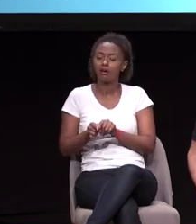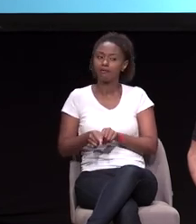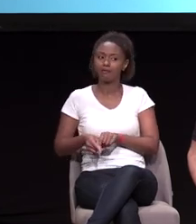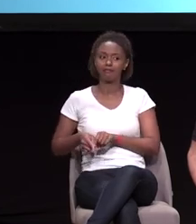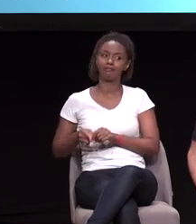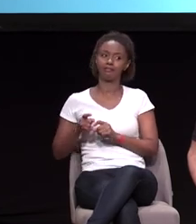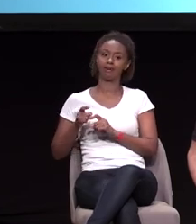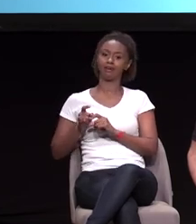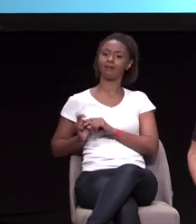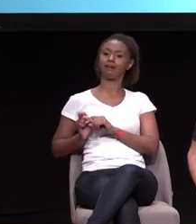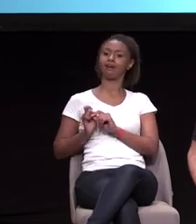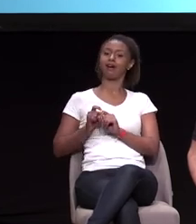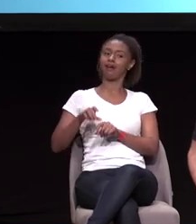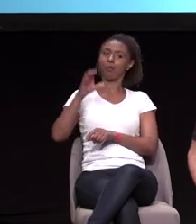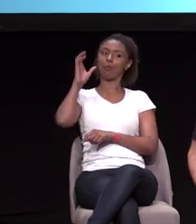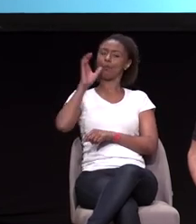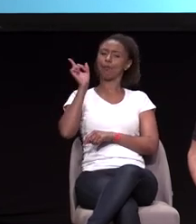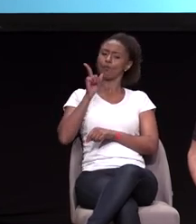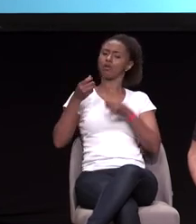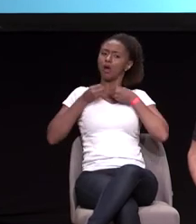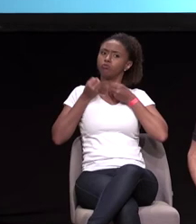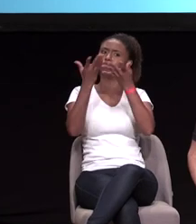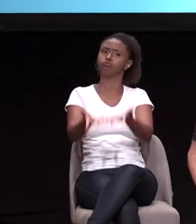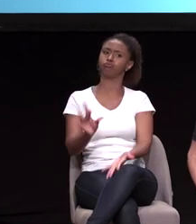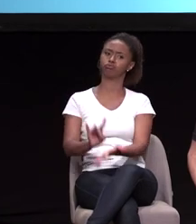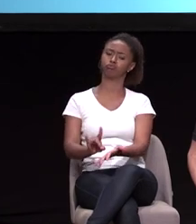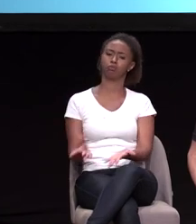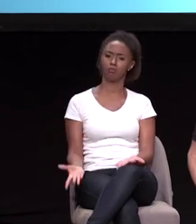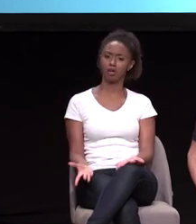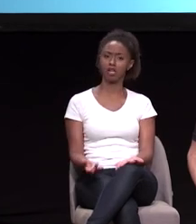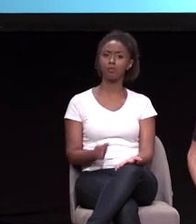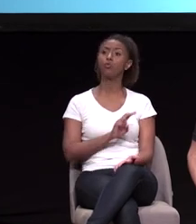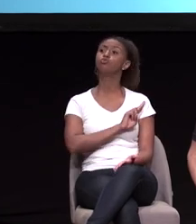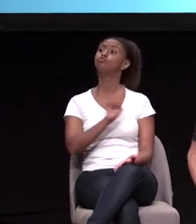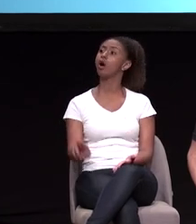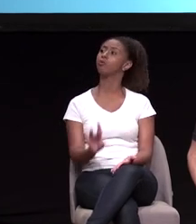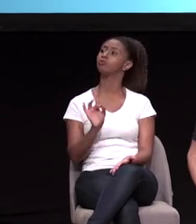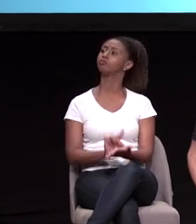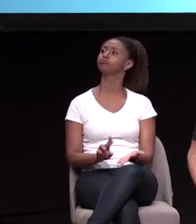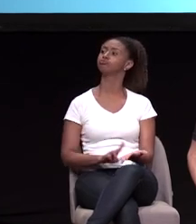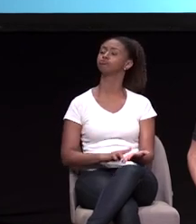a nomear as coisas e disséssemos o nome